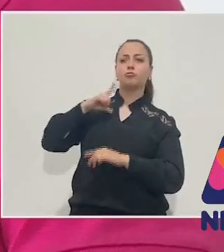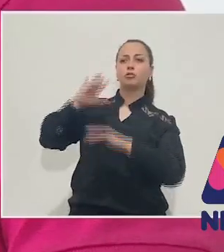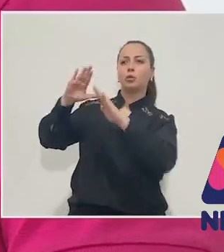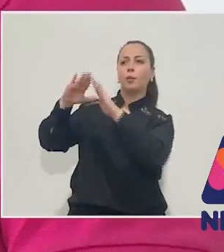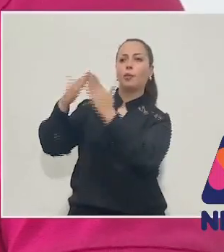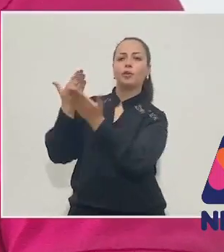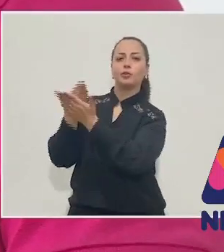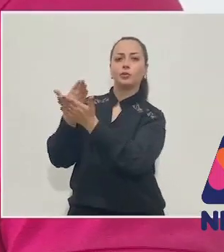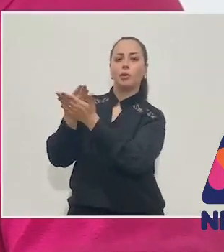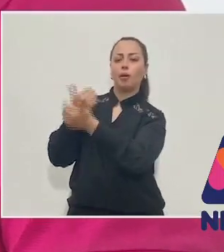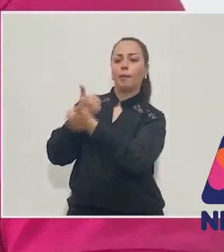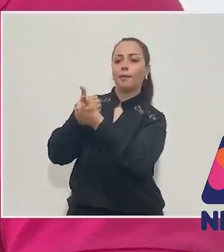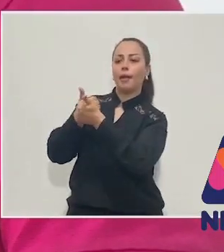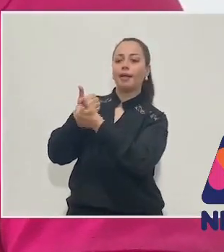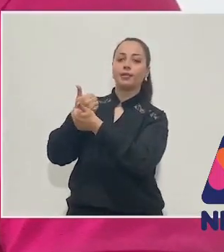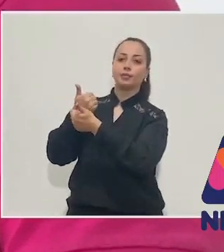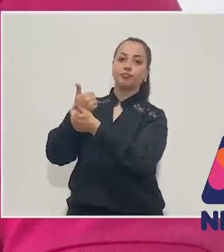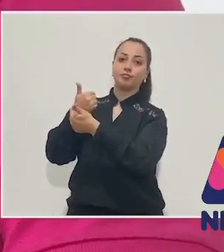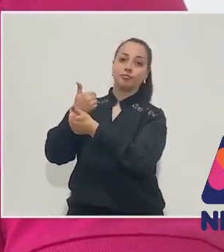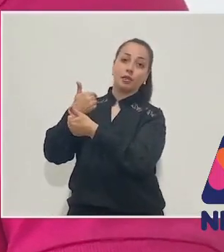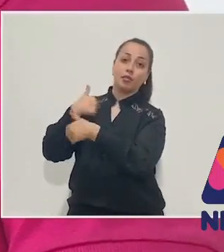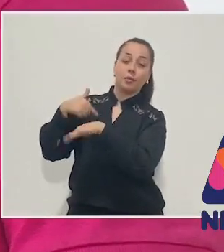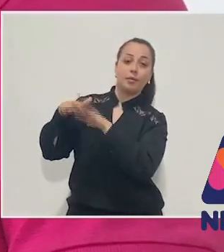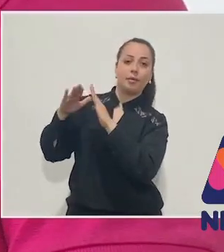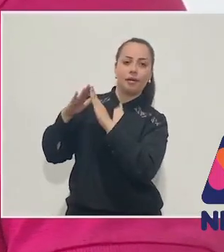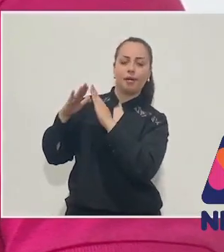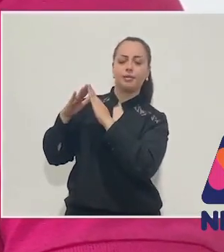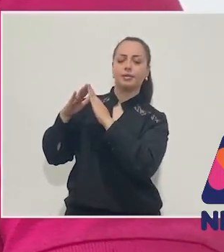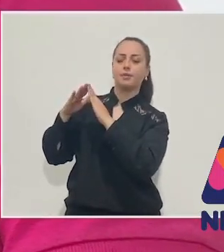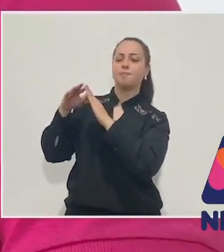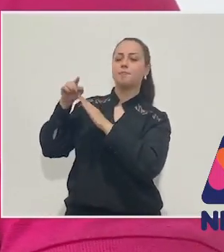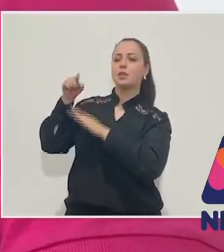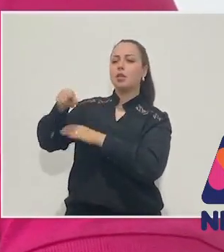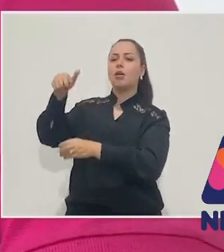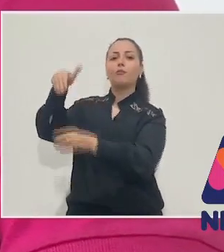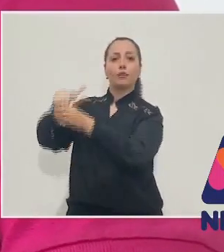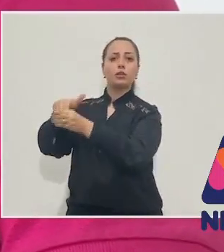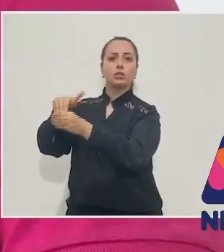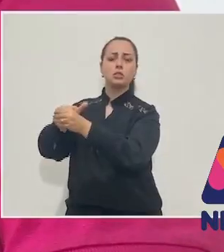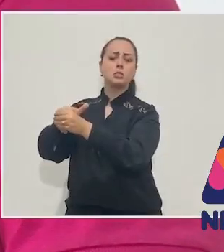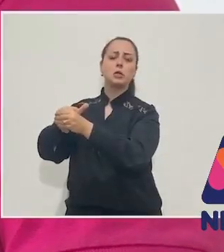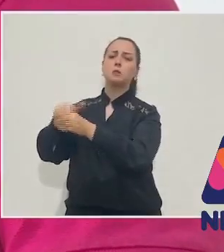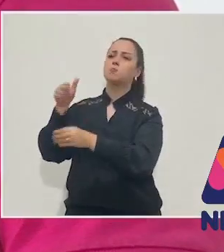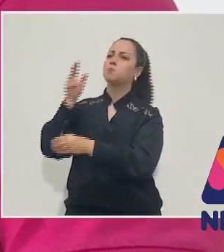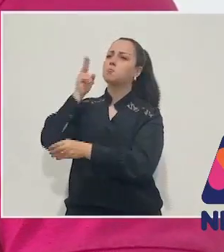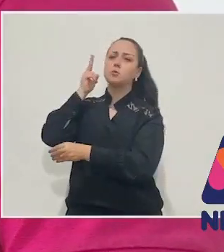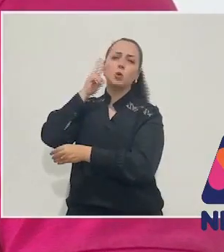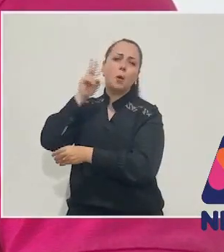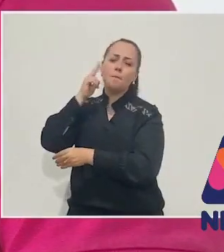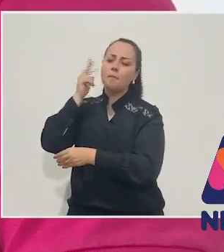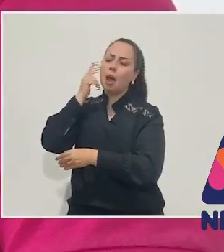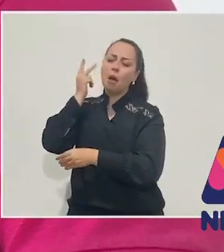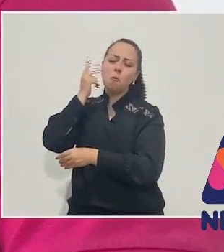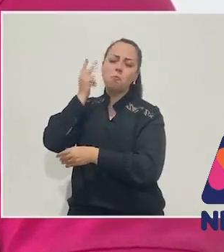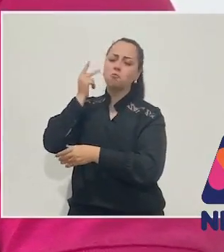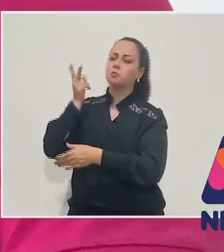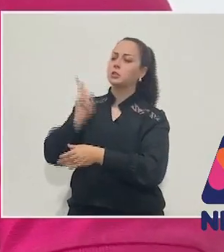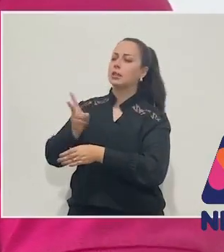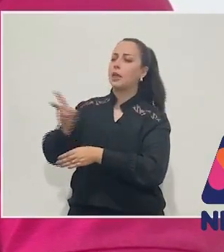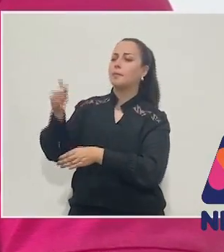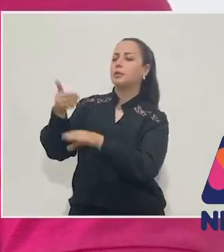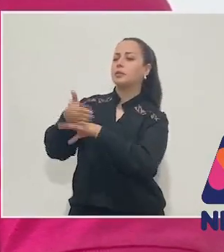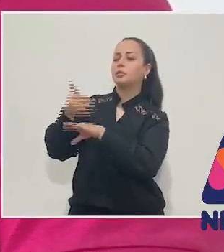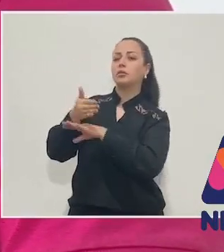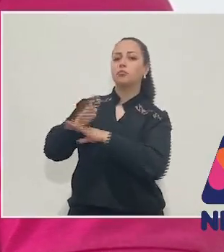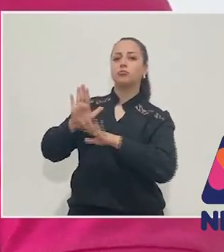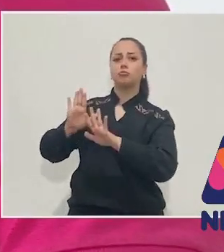mais próximo da minha casa. E aí, eu até não me importava que era no primeiro piso. E aí,